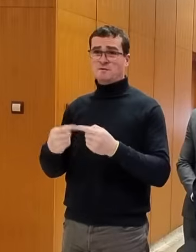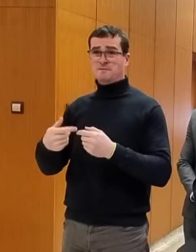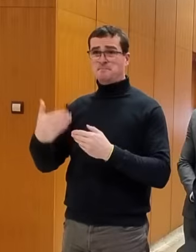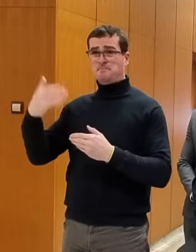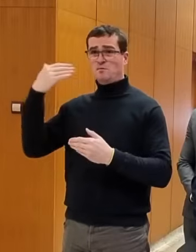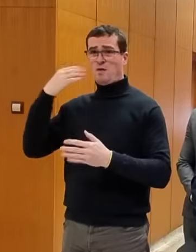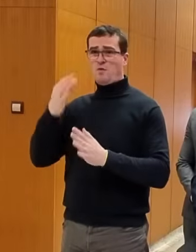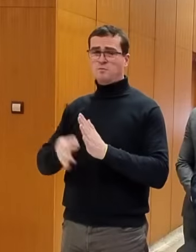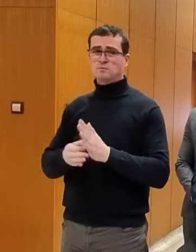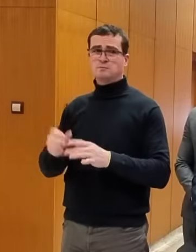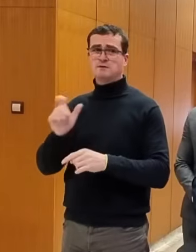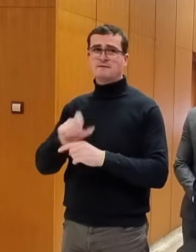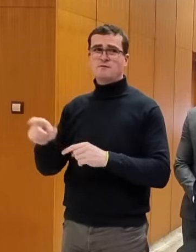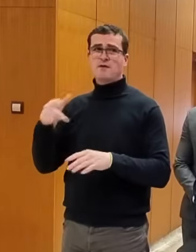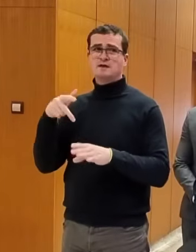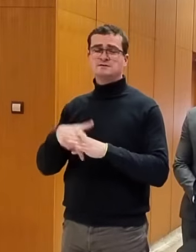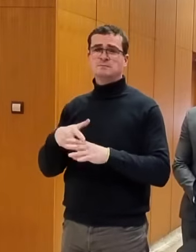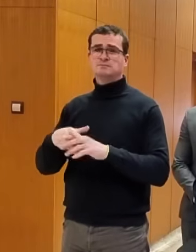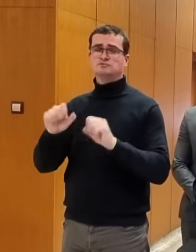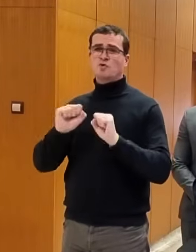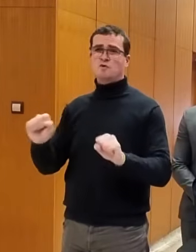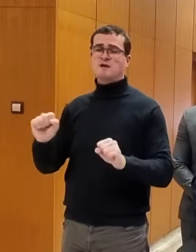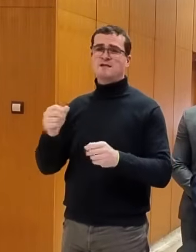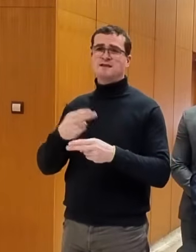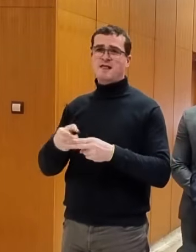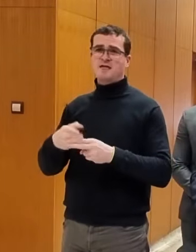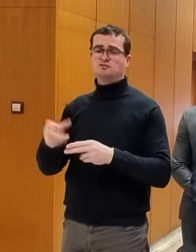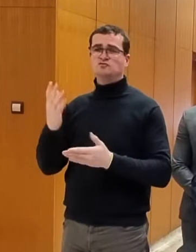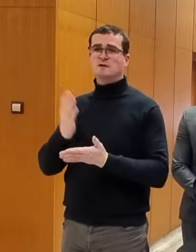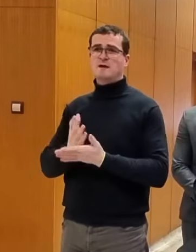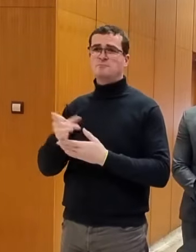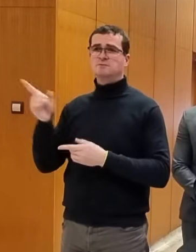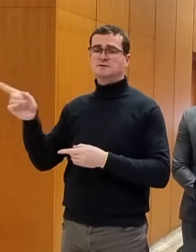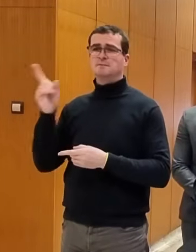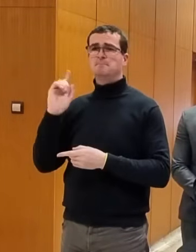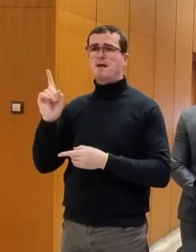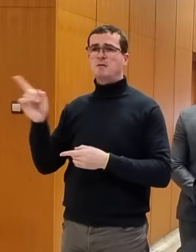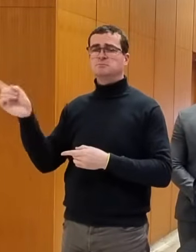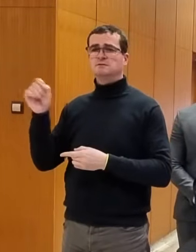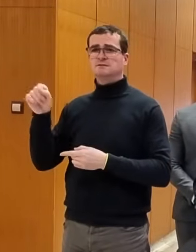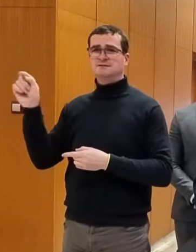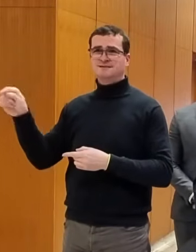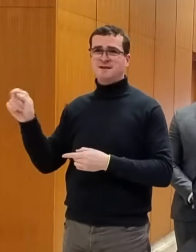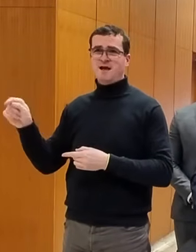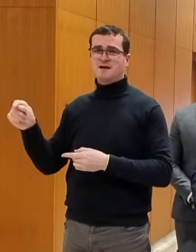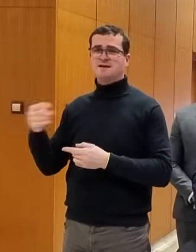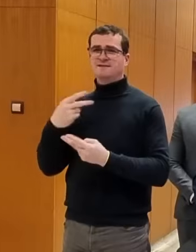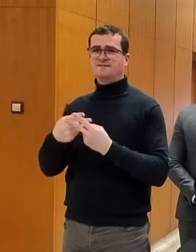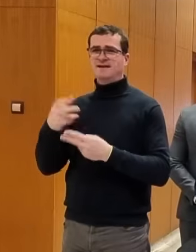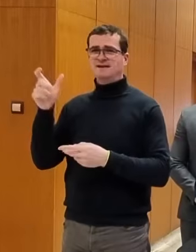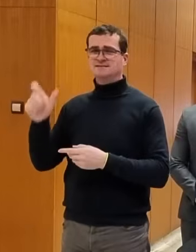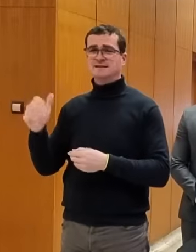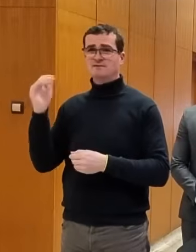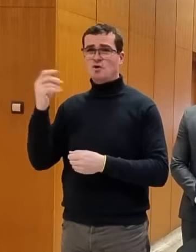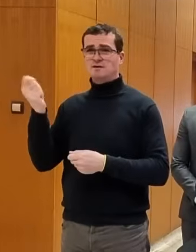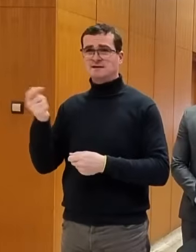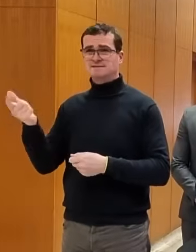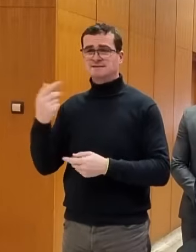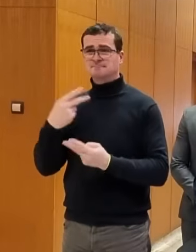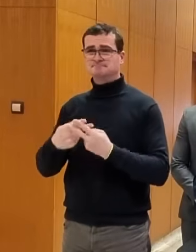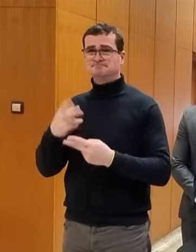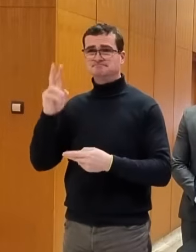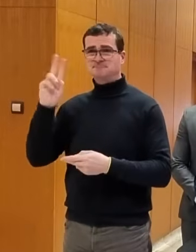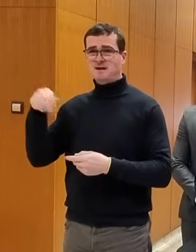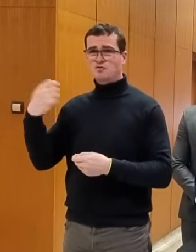minulom období ohľadne zabezpečenia ochranných liečení v prípade, ak teda by mal byť takýto väzeň, ktorý je vo výkone trestu odňatia